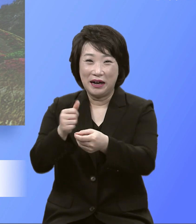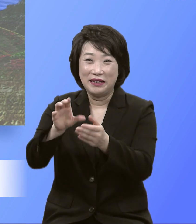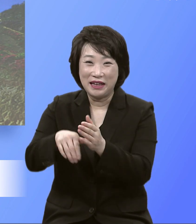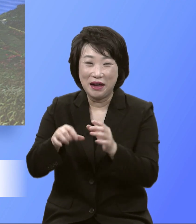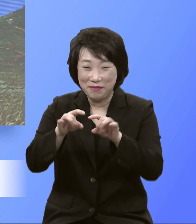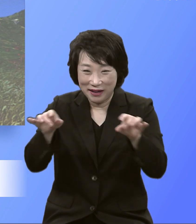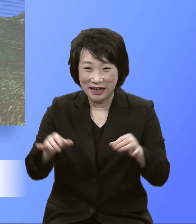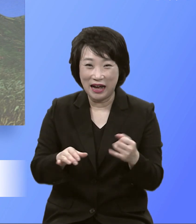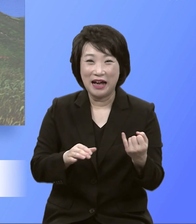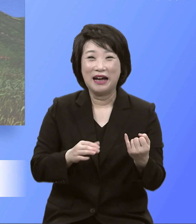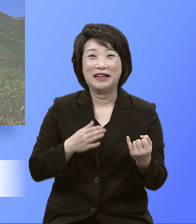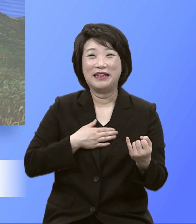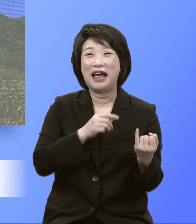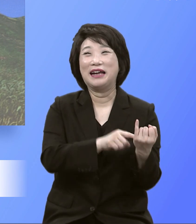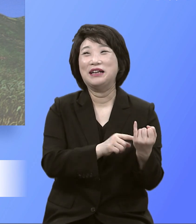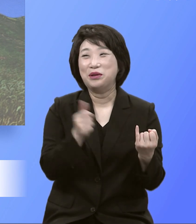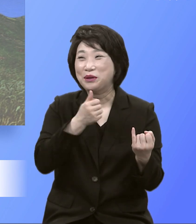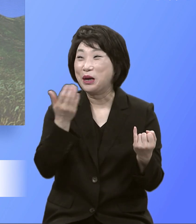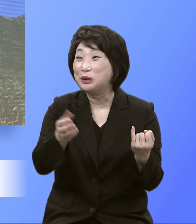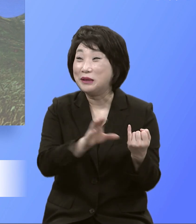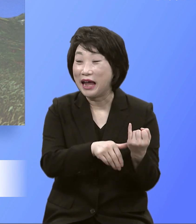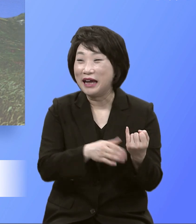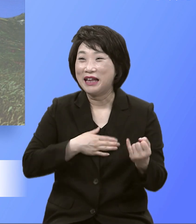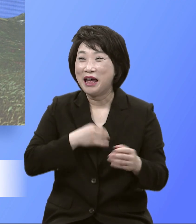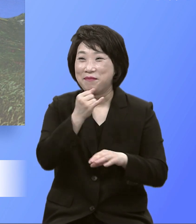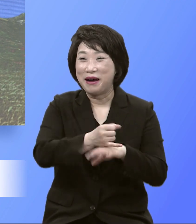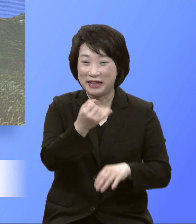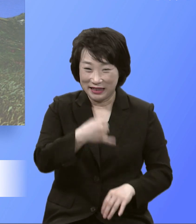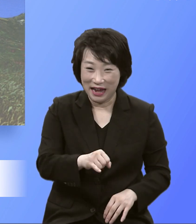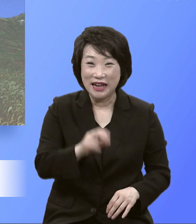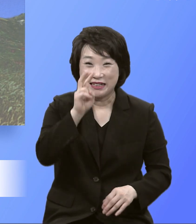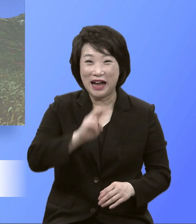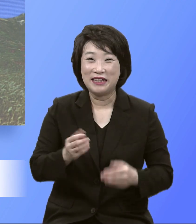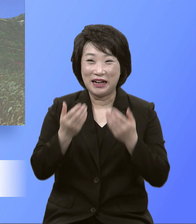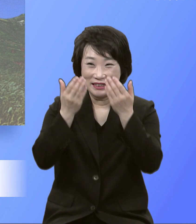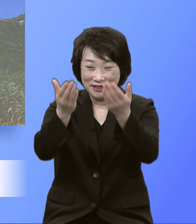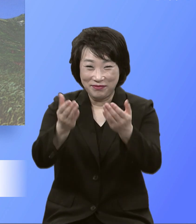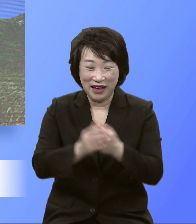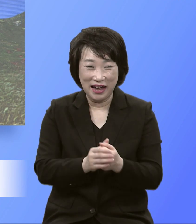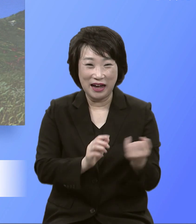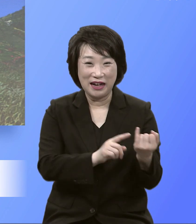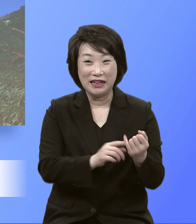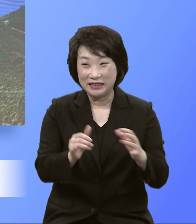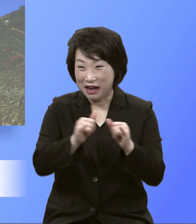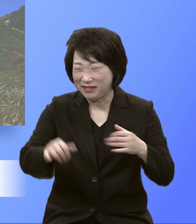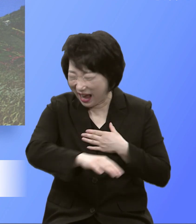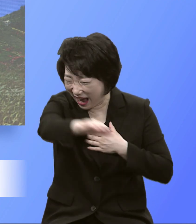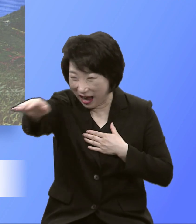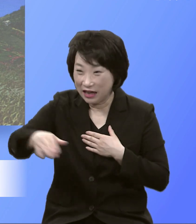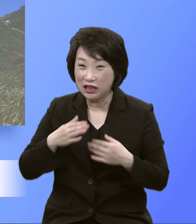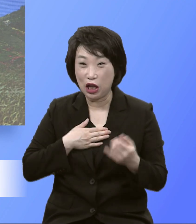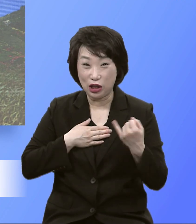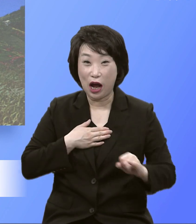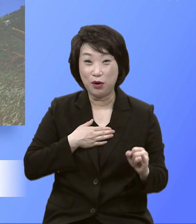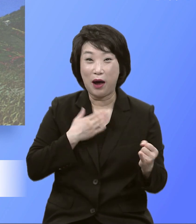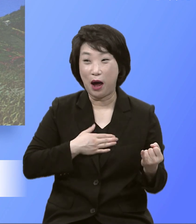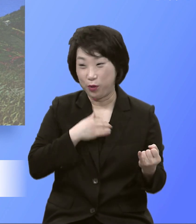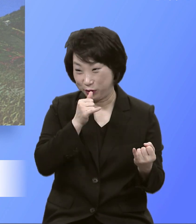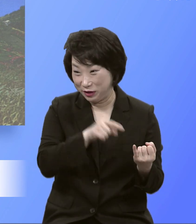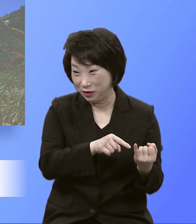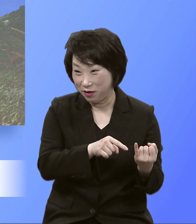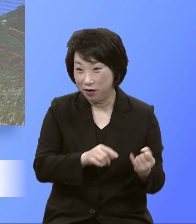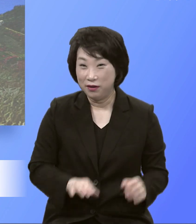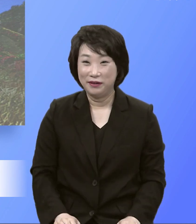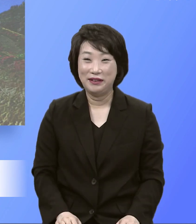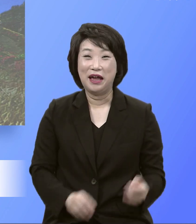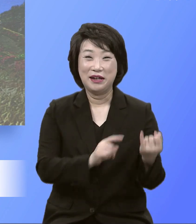우리 막내딸이 오늘 찬양 하나 부르겠습니다. 사람들이 다 우리 딸인 줄 알아요.